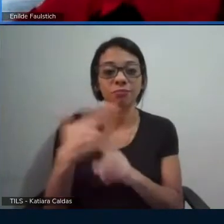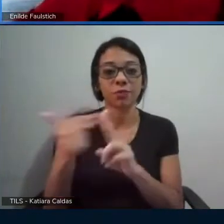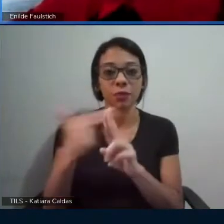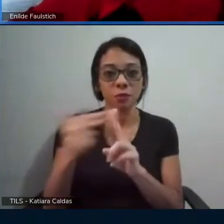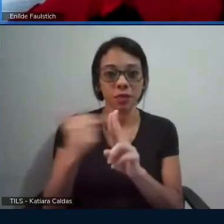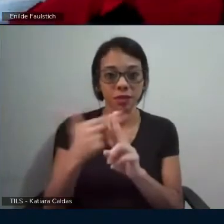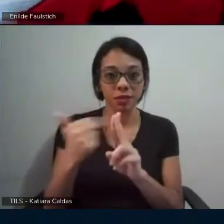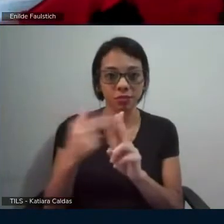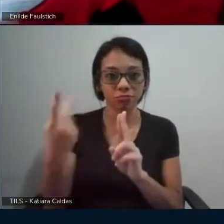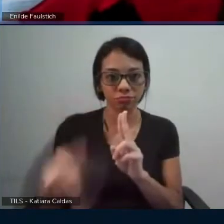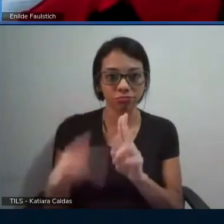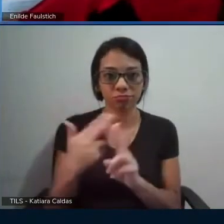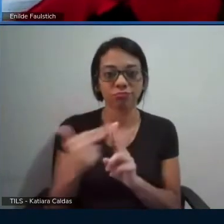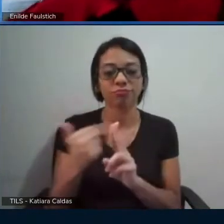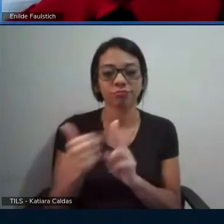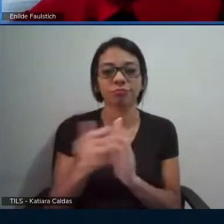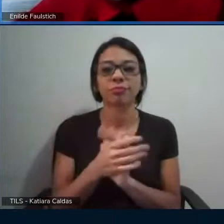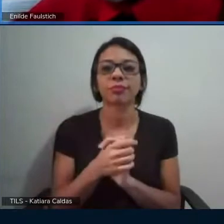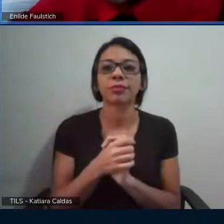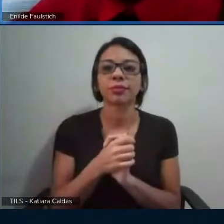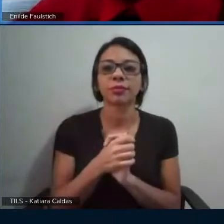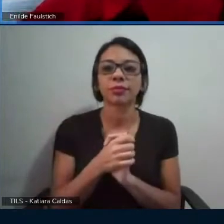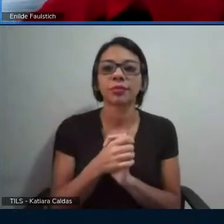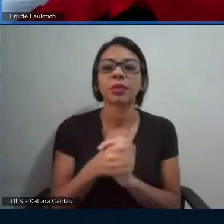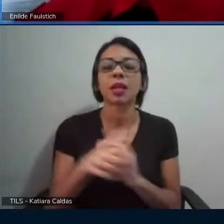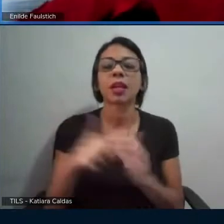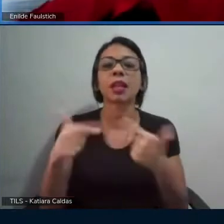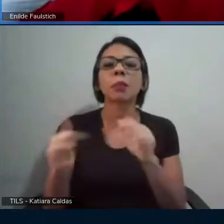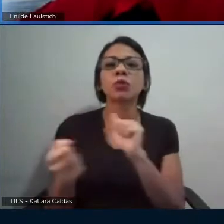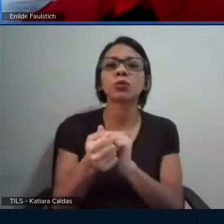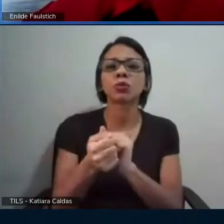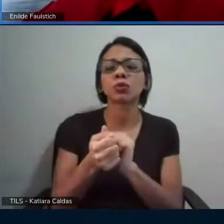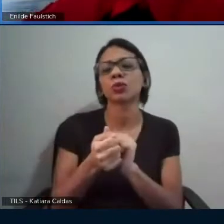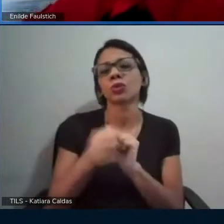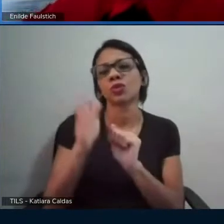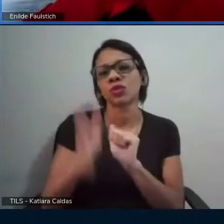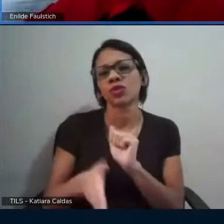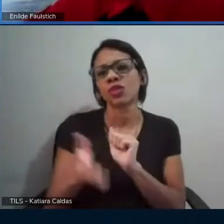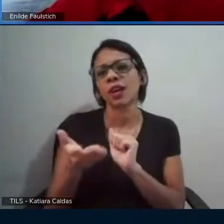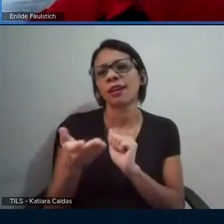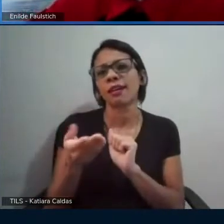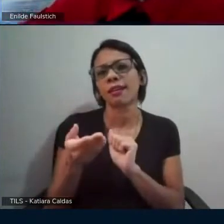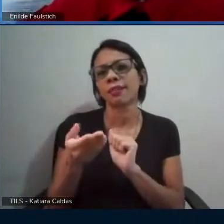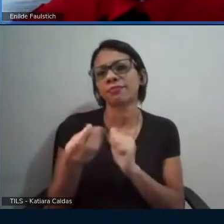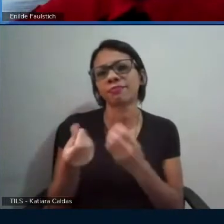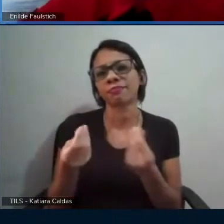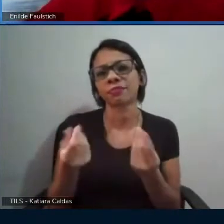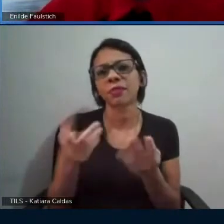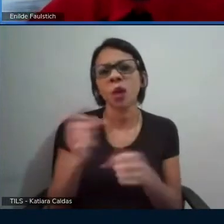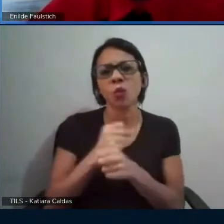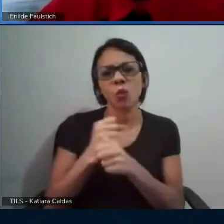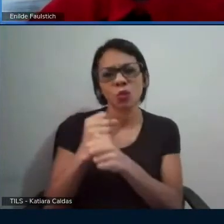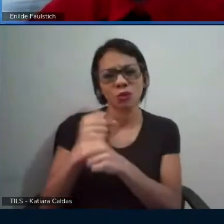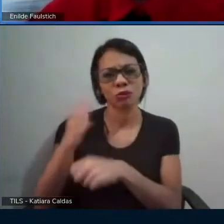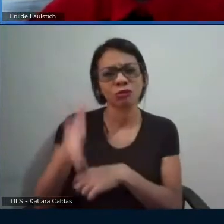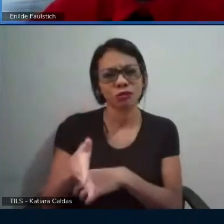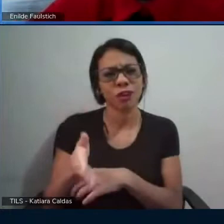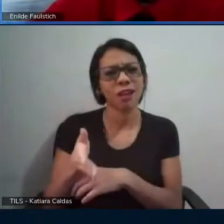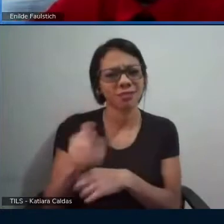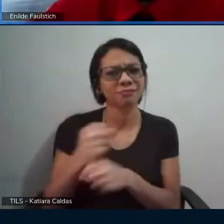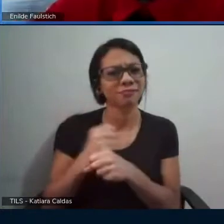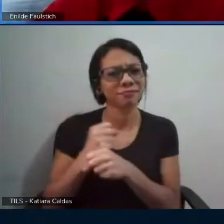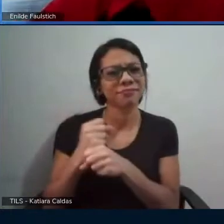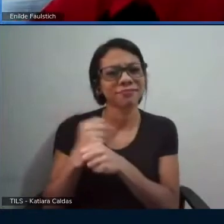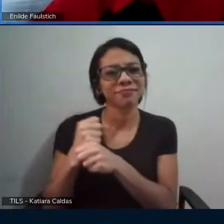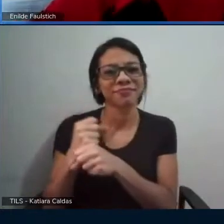Brasília e atua conosco já há alguns anos, né?